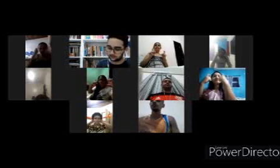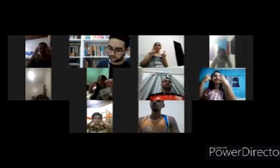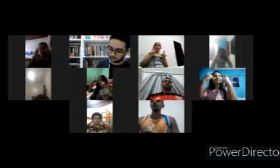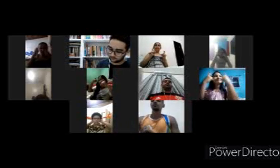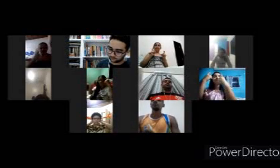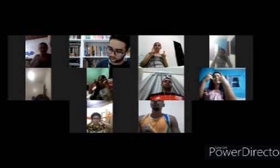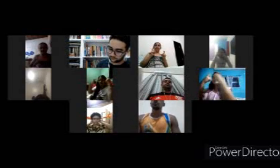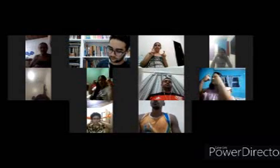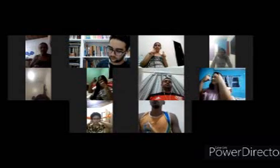Preocupação.